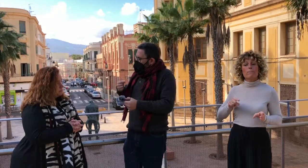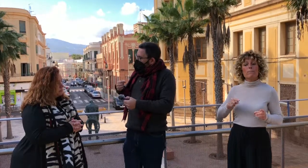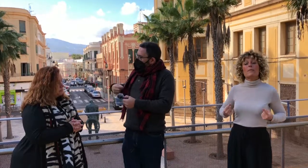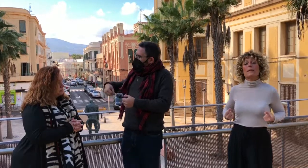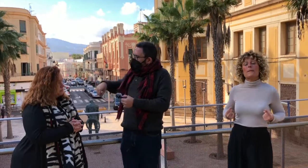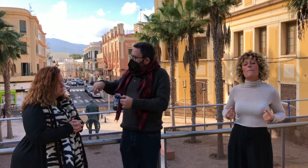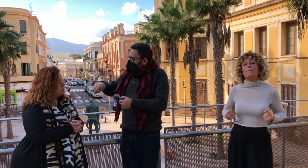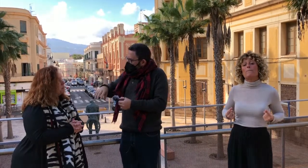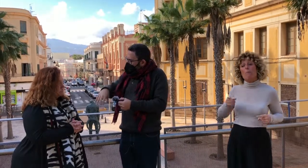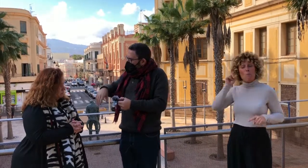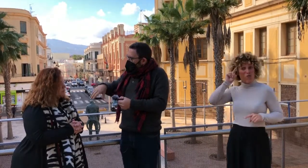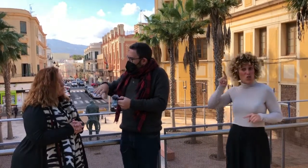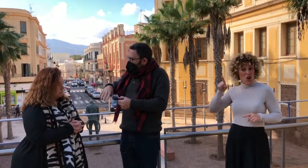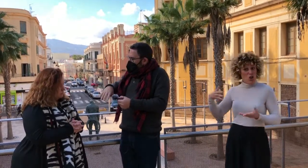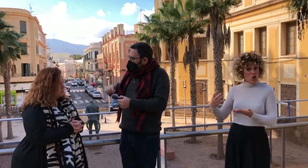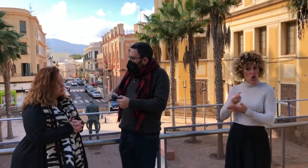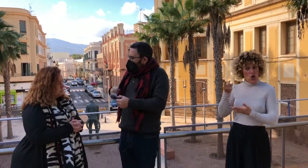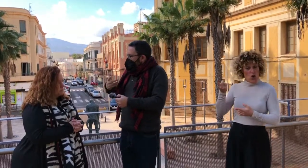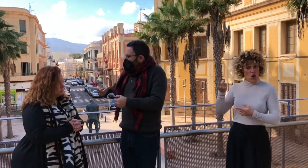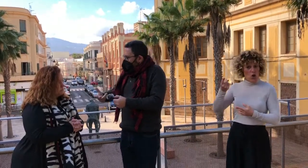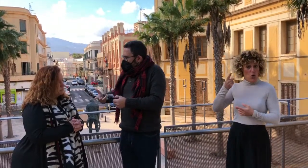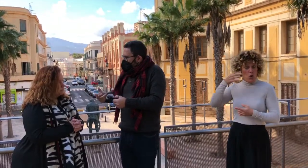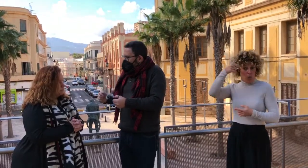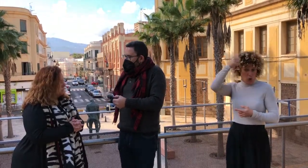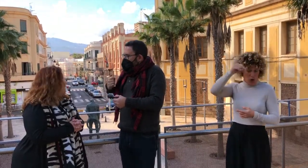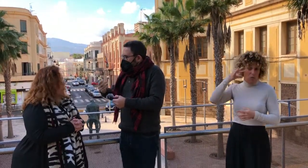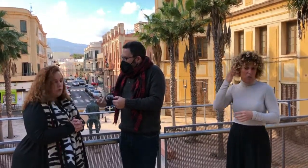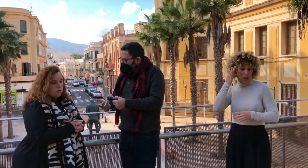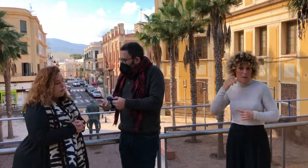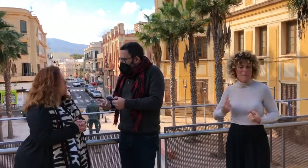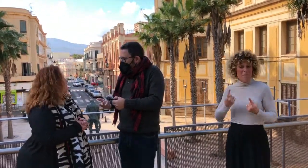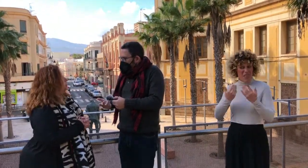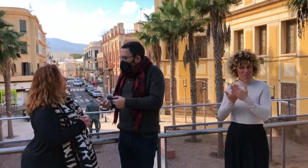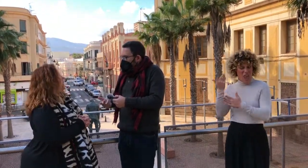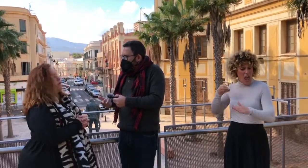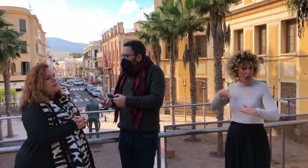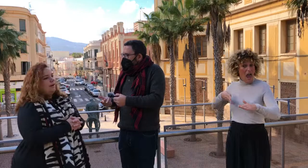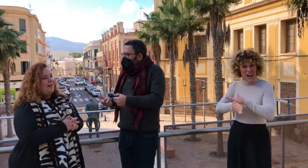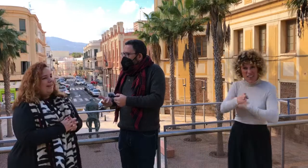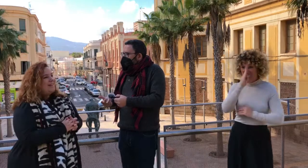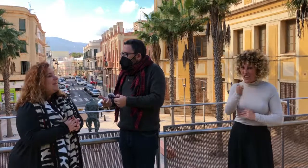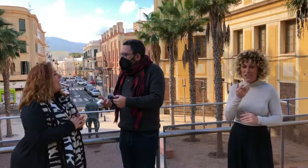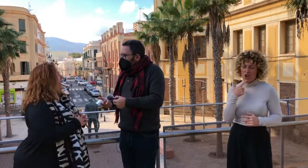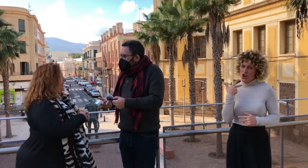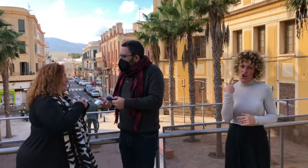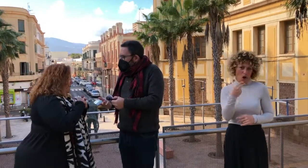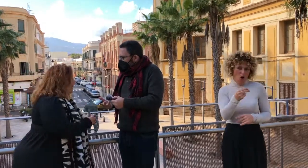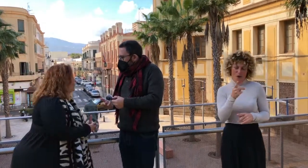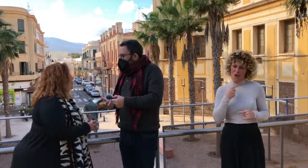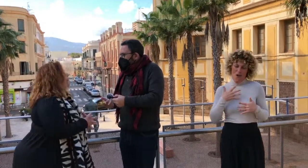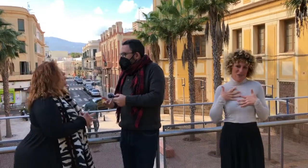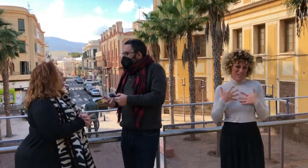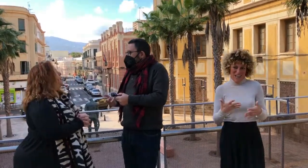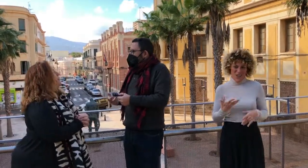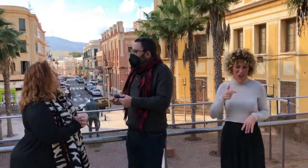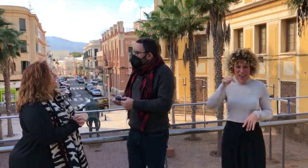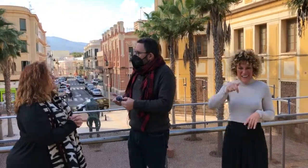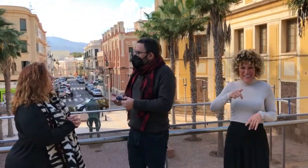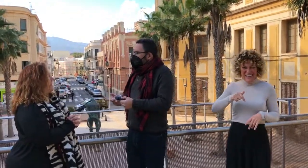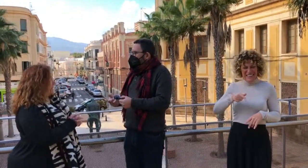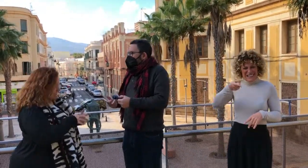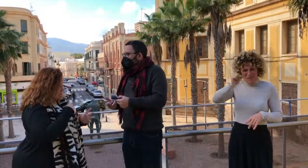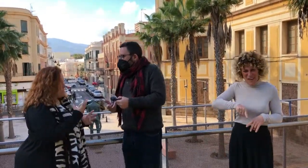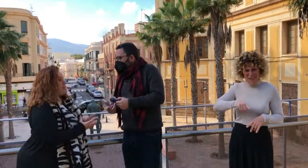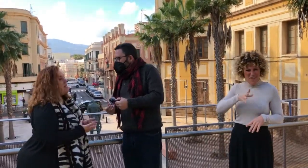incorporan todos los profesores, todas las profesoras, llegáis ese primer día y no, ya entráis. Lo siento, aquí también tenemos otra